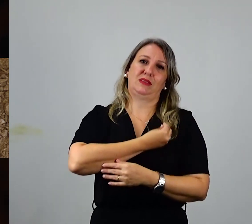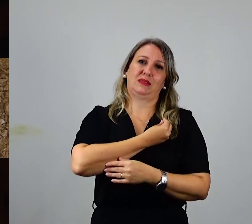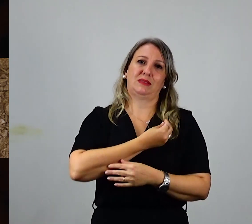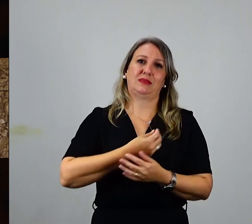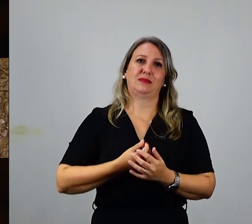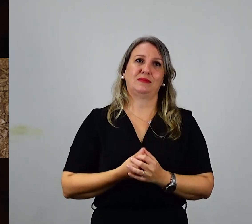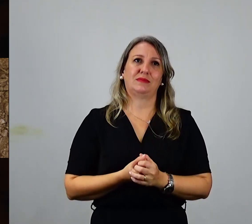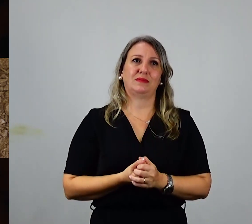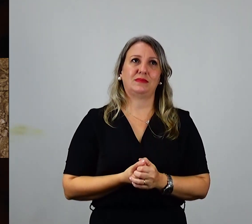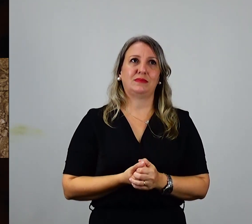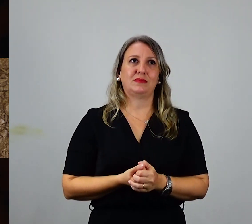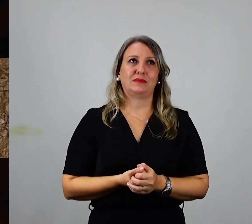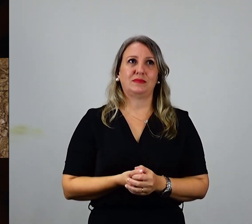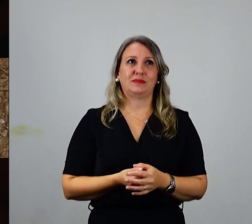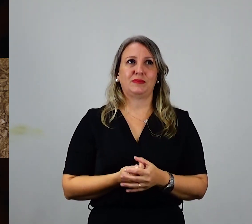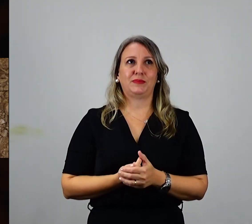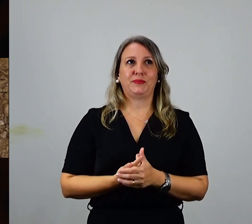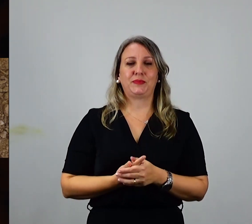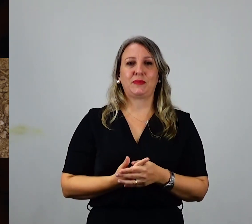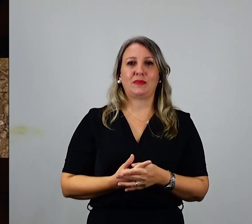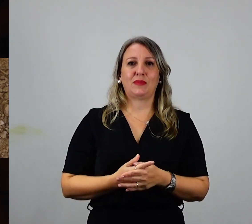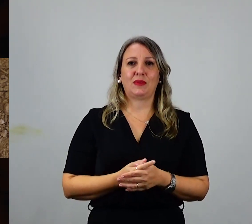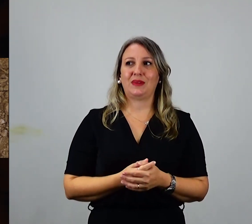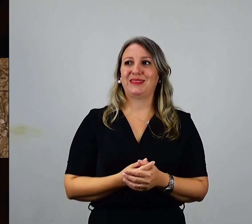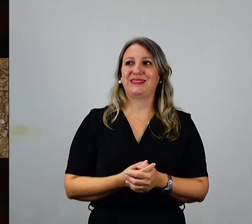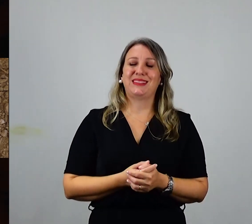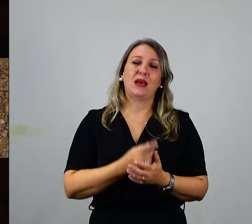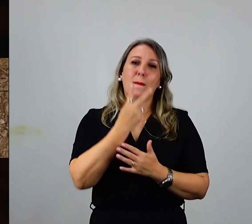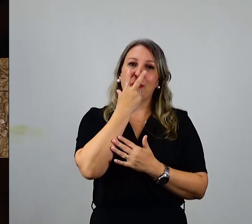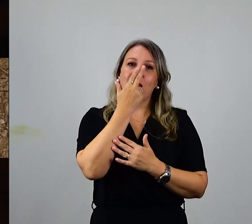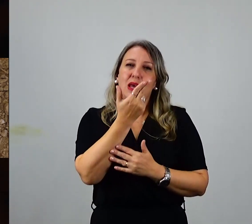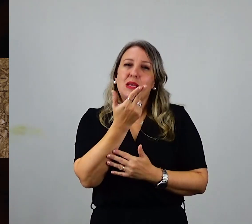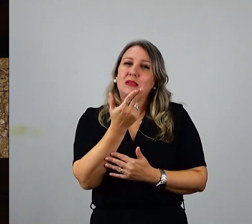E pelo jeito parece que a pele não quer ir embora, né?